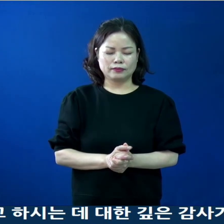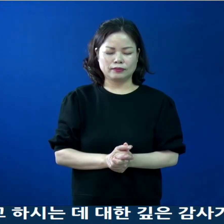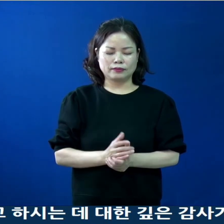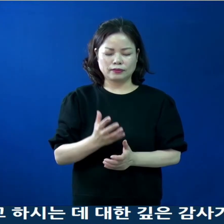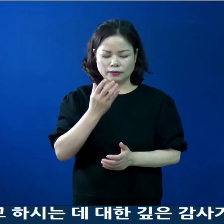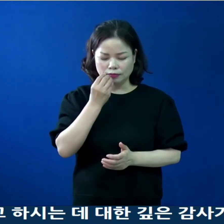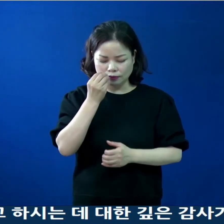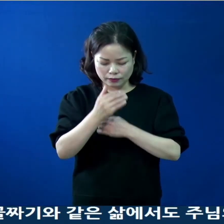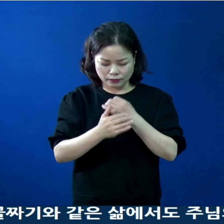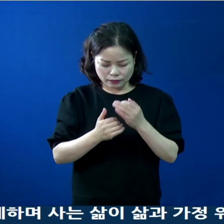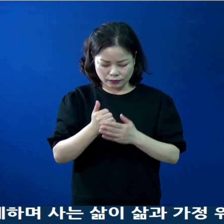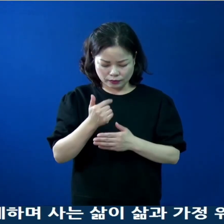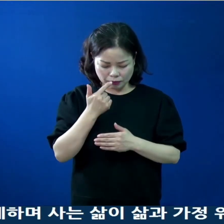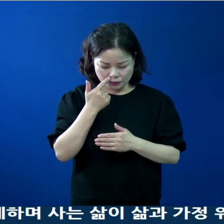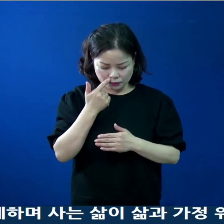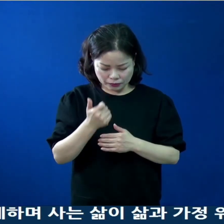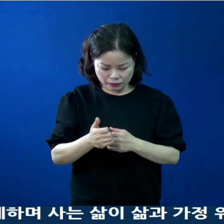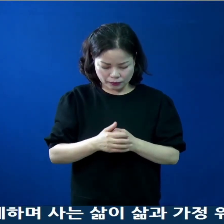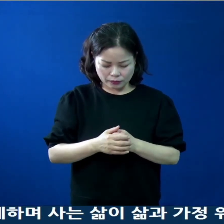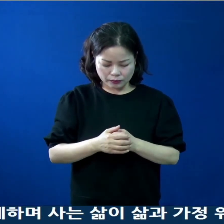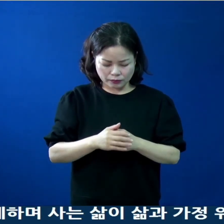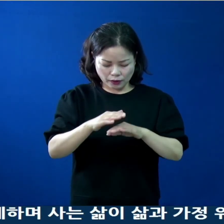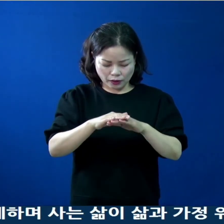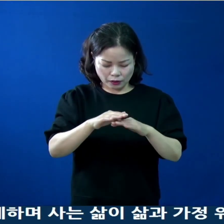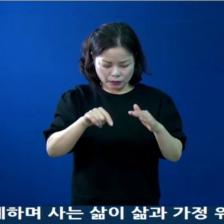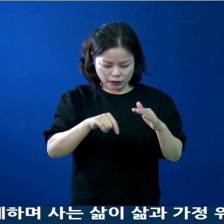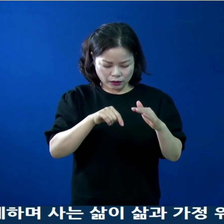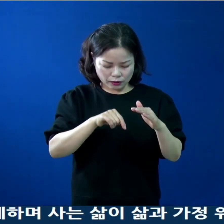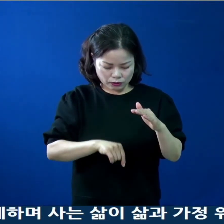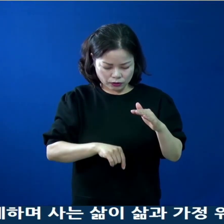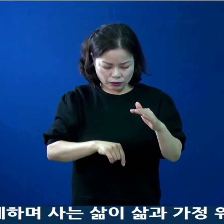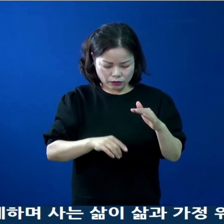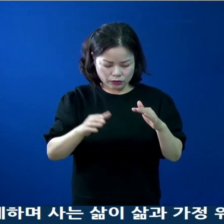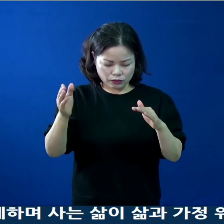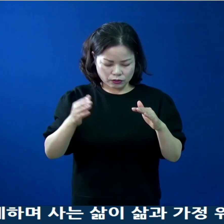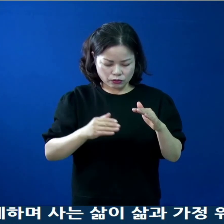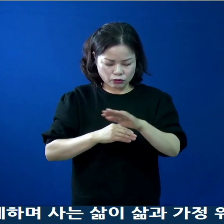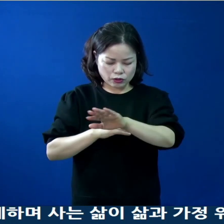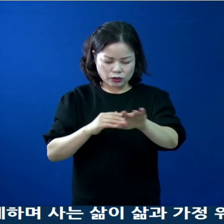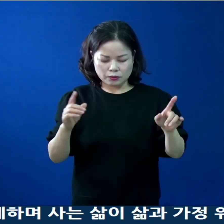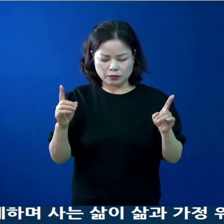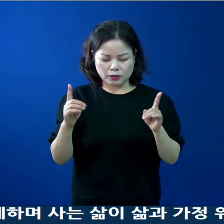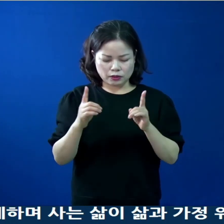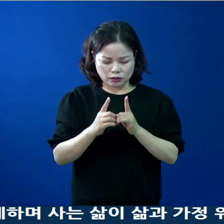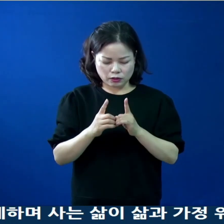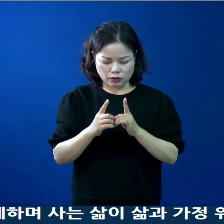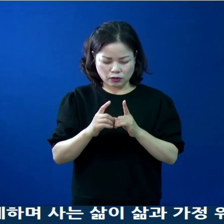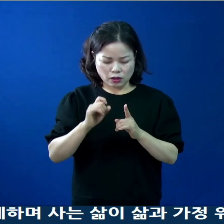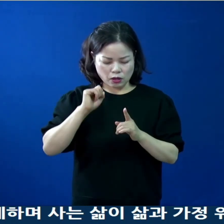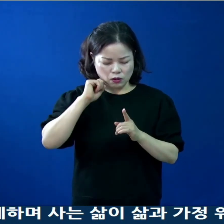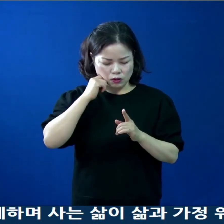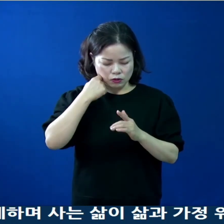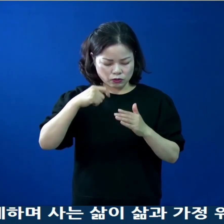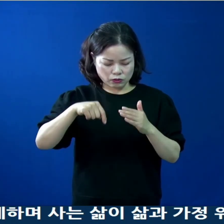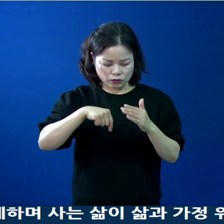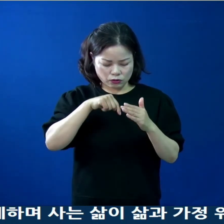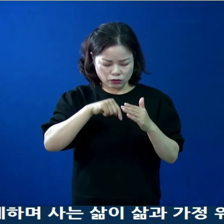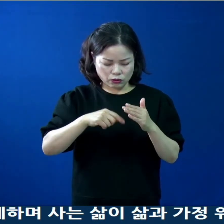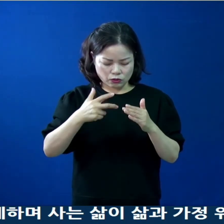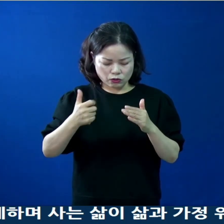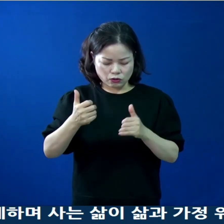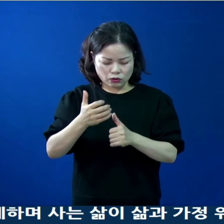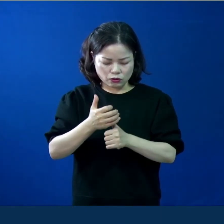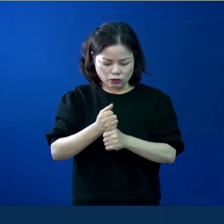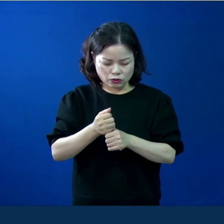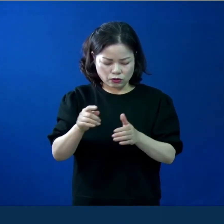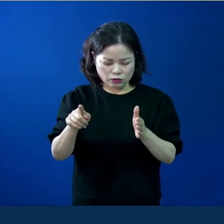거룩하신 하나님 아버지, 예배 가운데 나올 때마다 우리를 만나주시고 어려운 가운데서도 주님을 붙들 수 있는